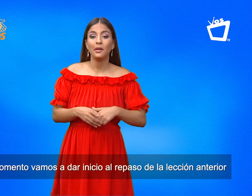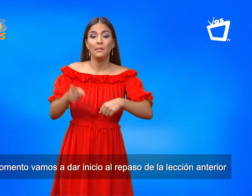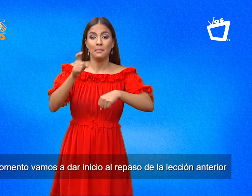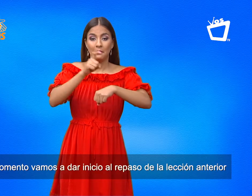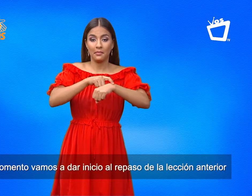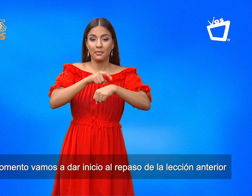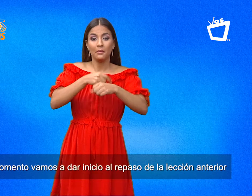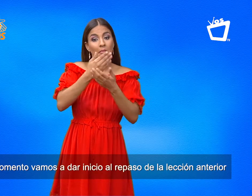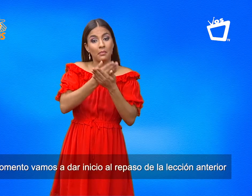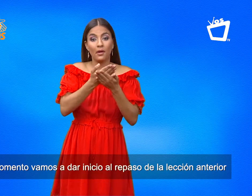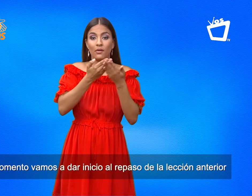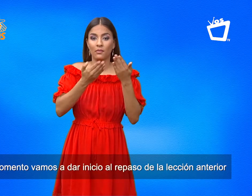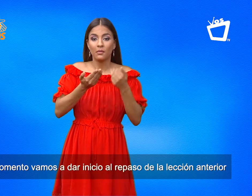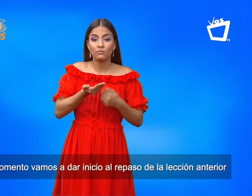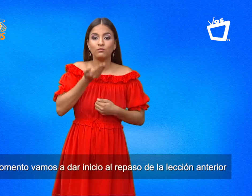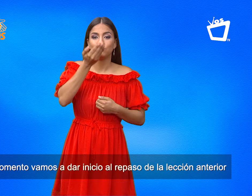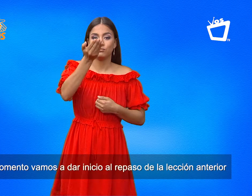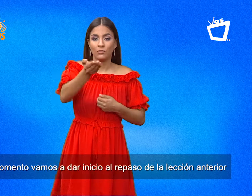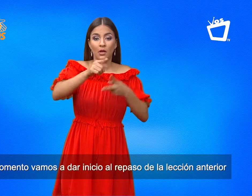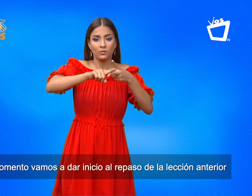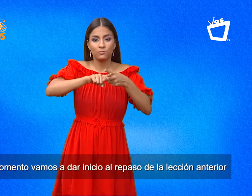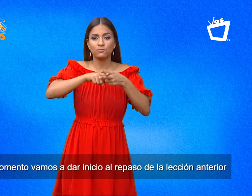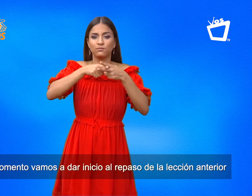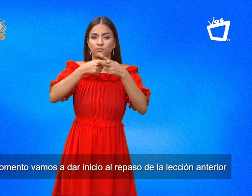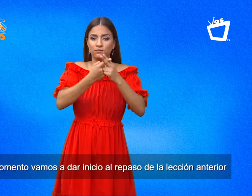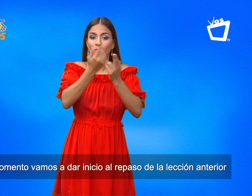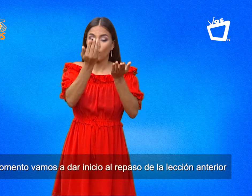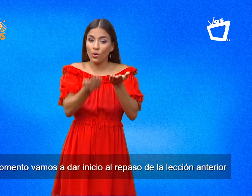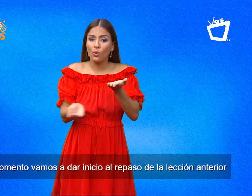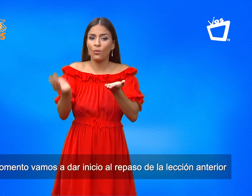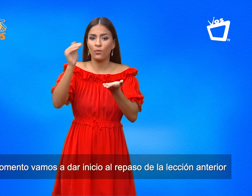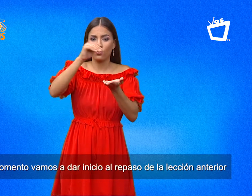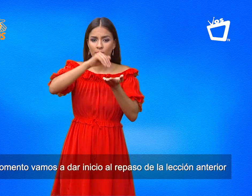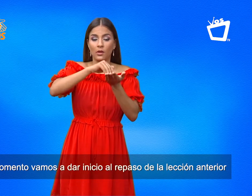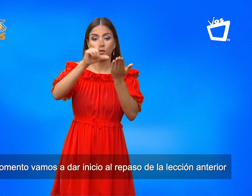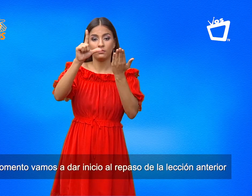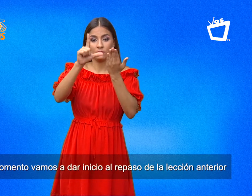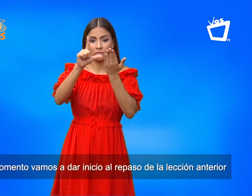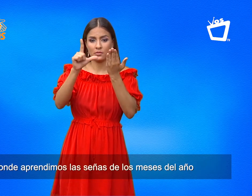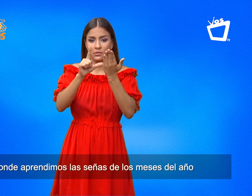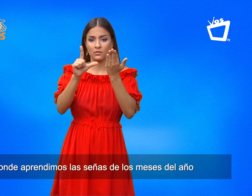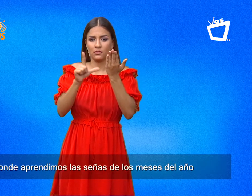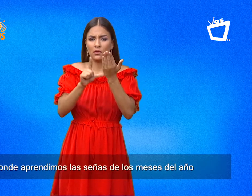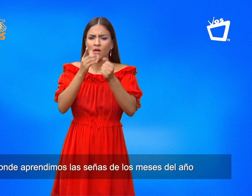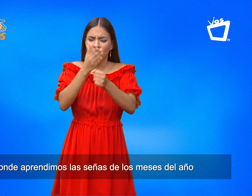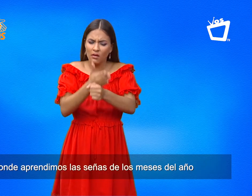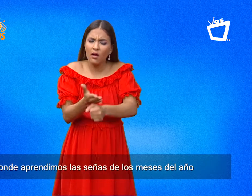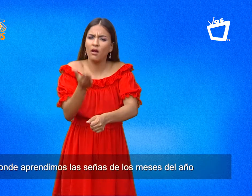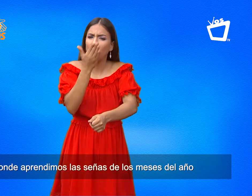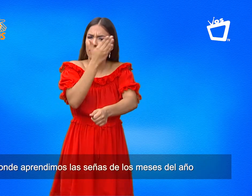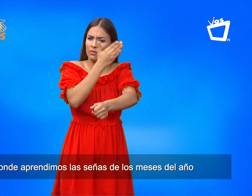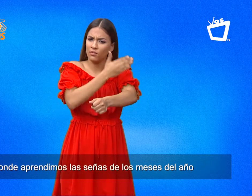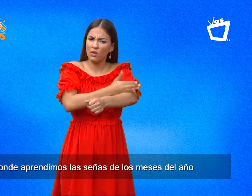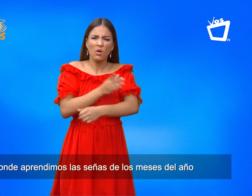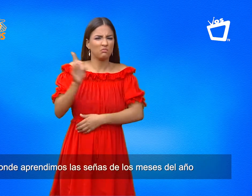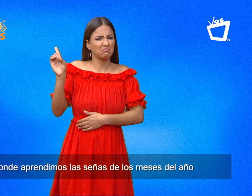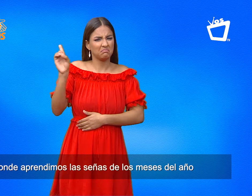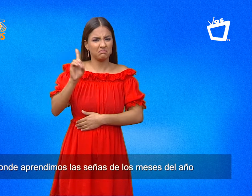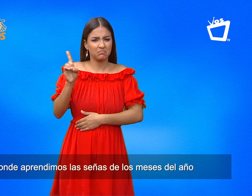en este momento vamos a dar misa repaso a la elección anterior donde aprendimos las señas de los meses del